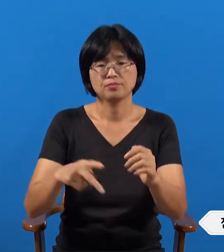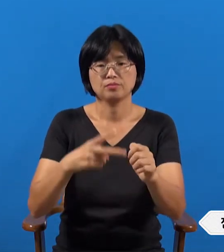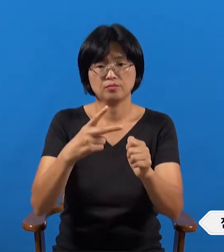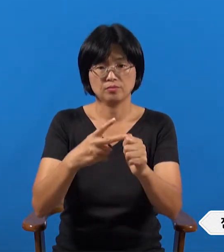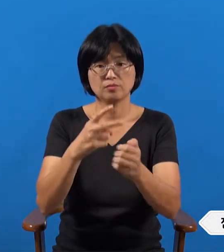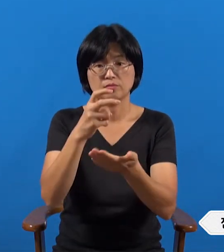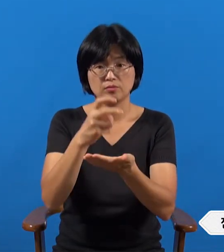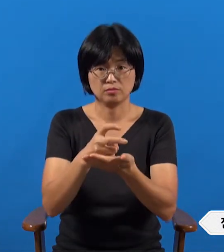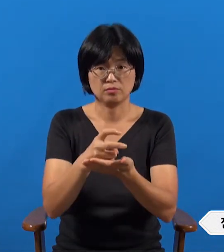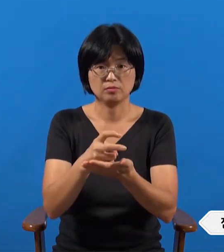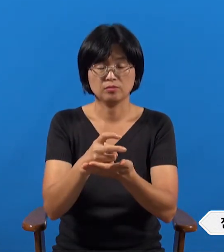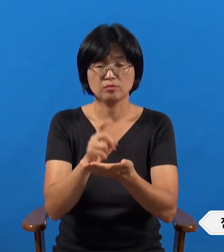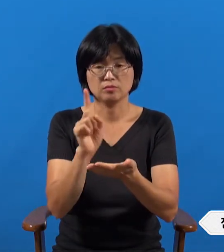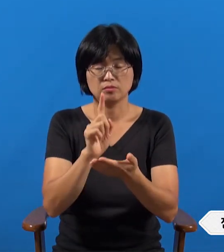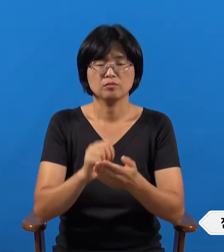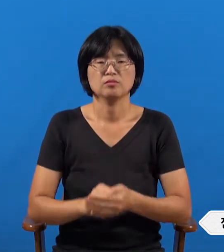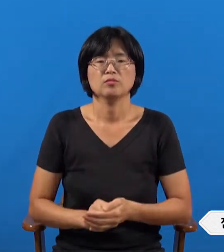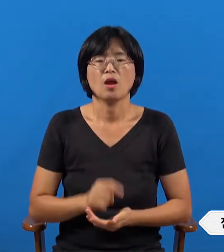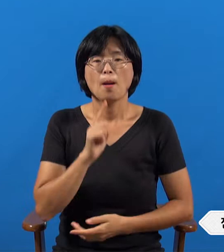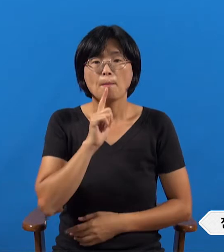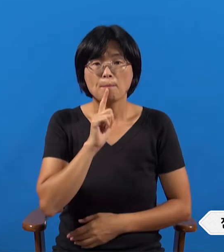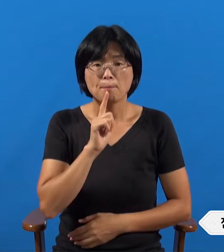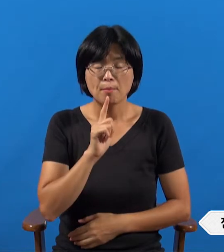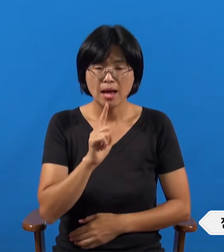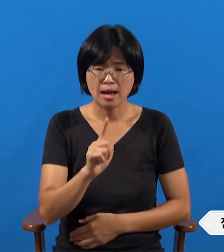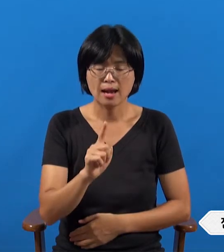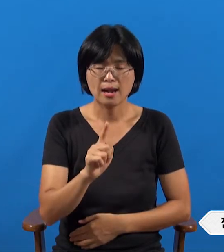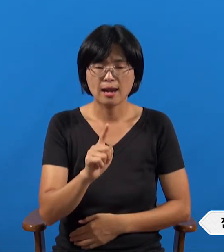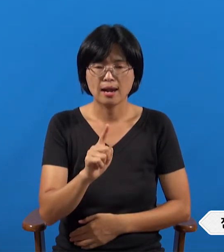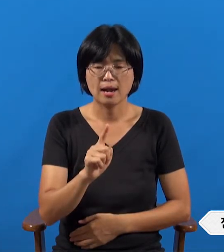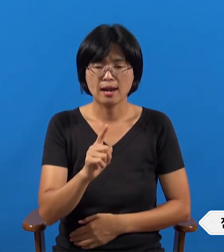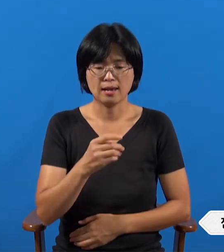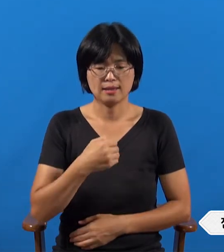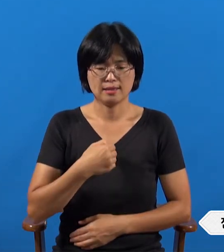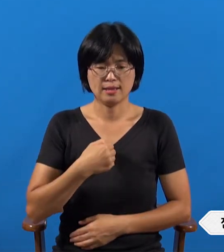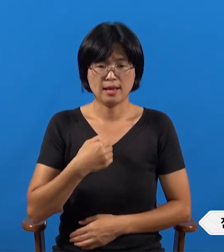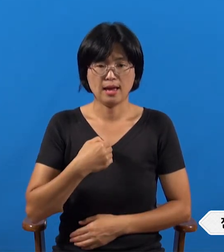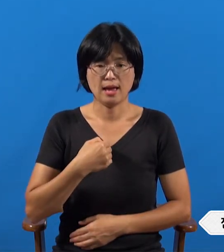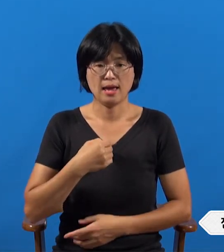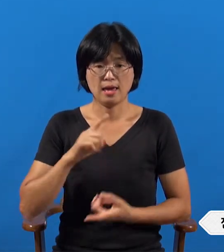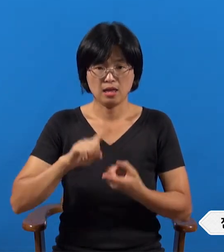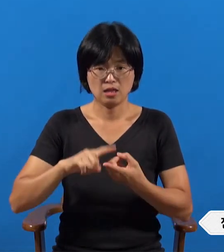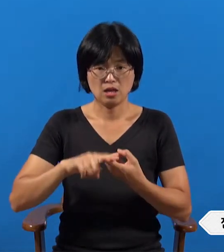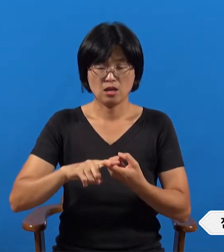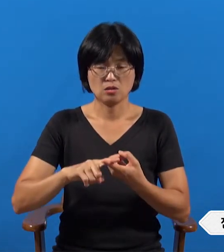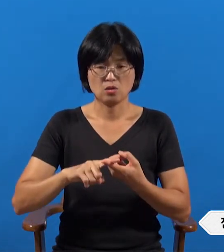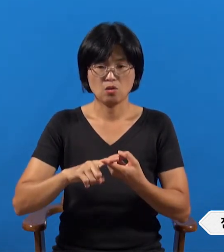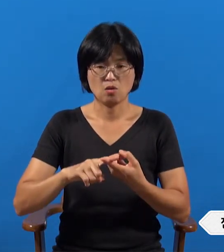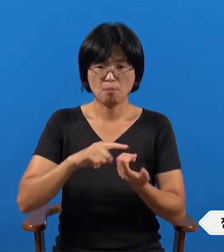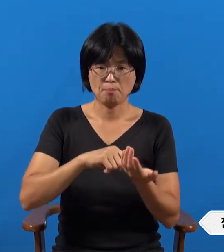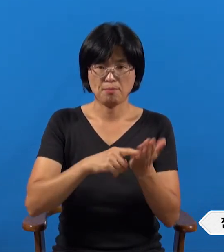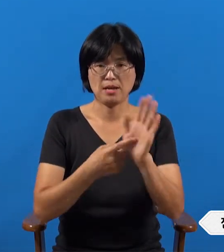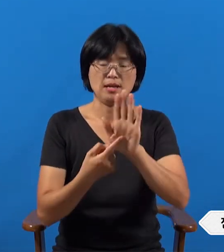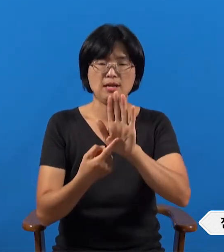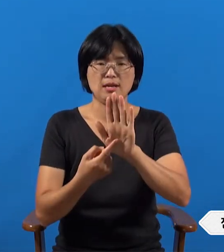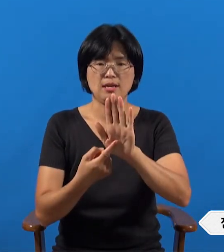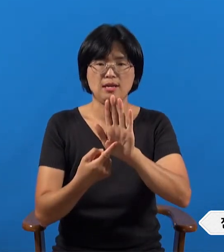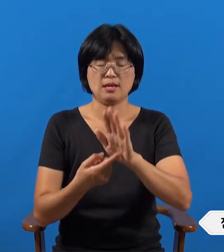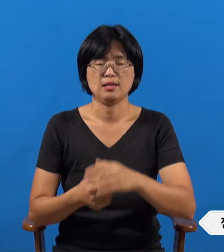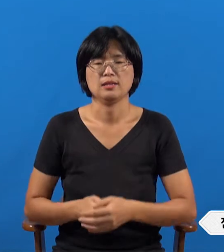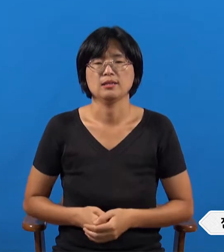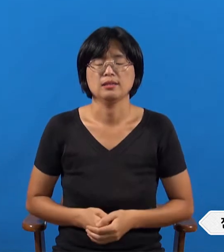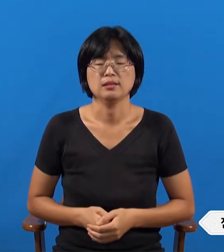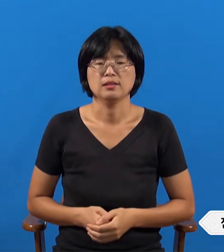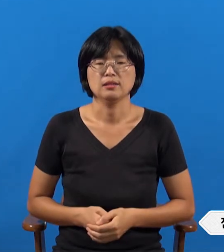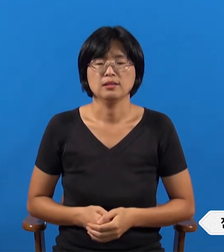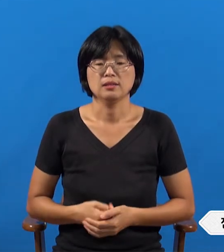두 번째 원칙이 있습니다. 말이 나에 대하여 말하고 있다는 겁니다.